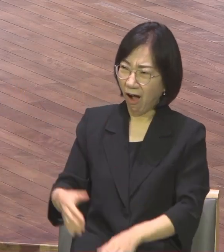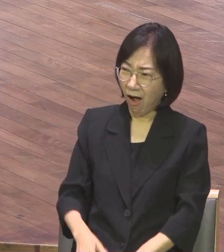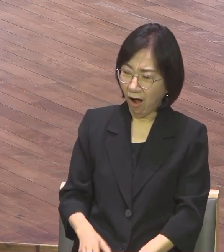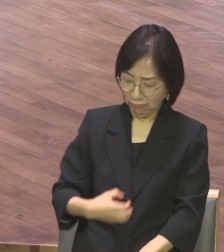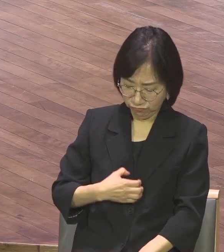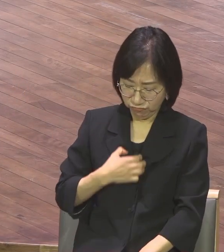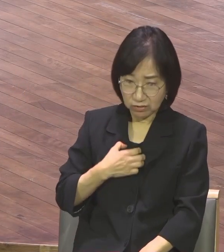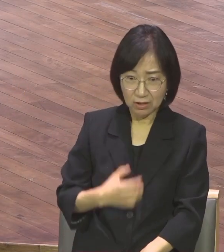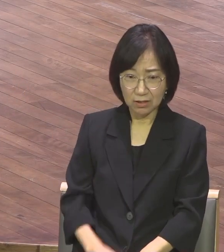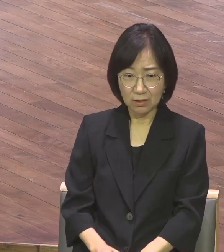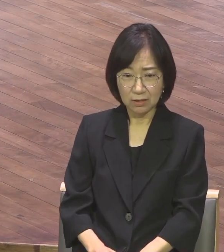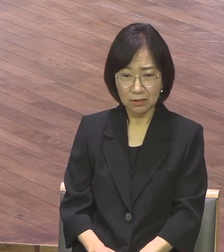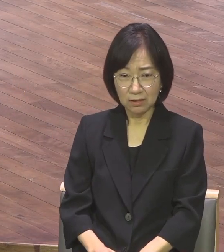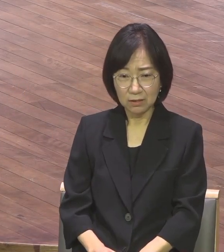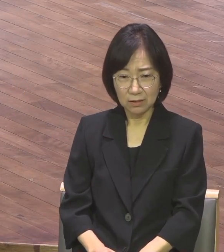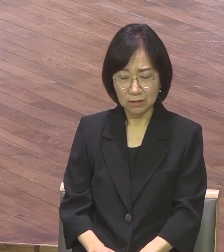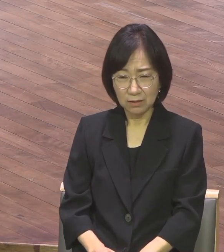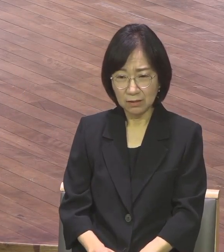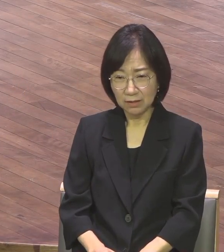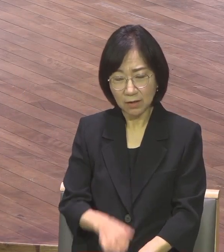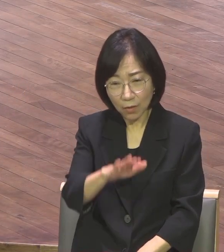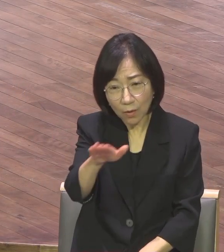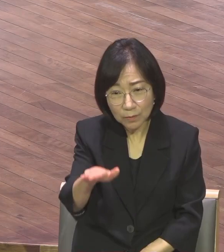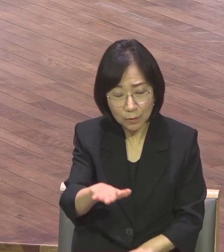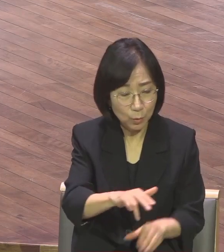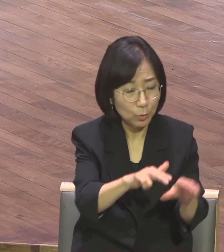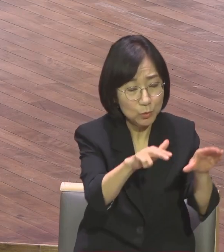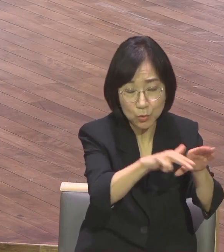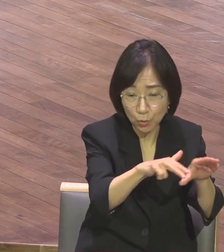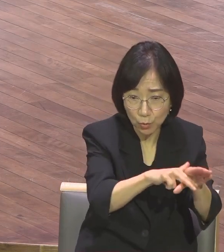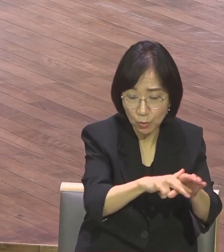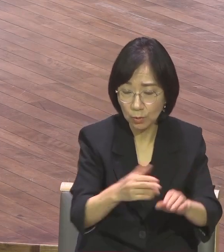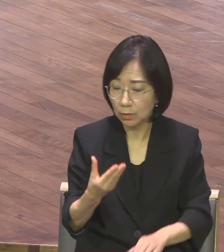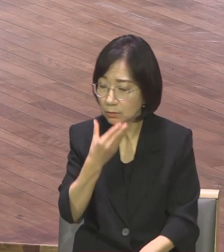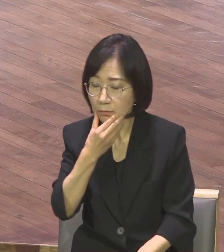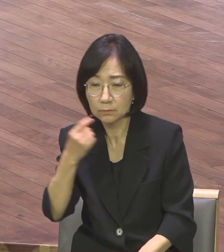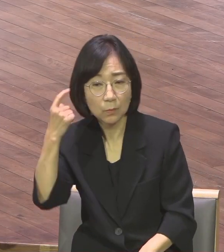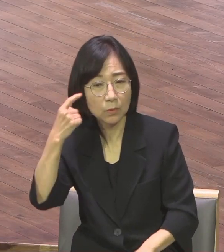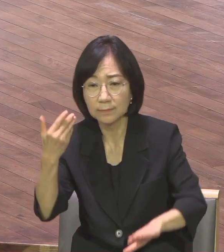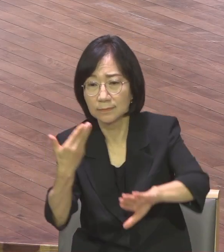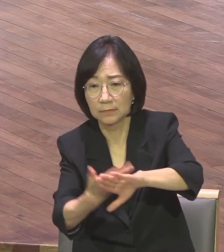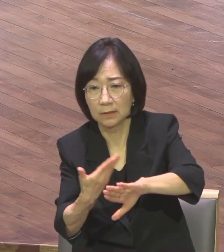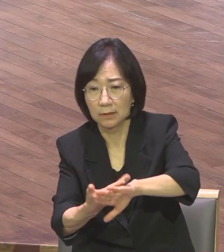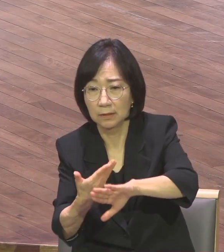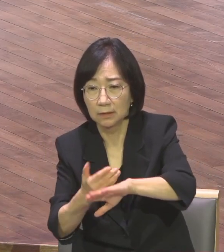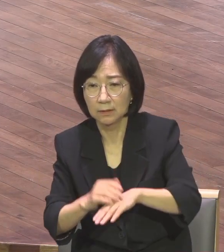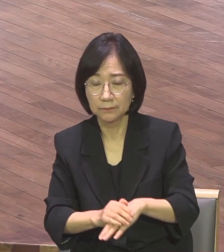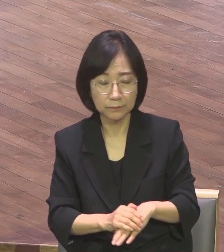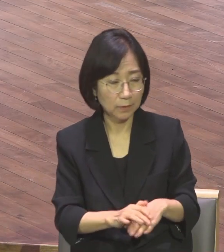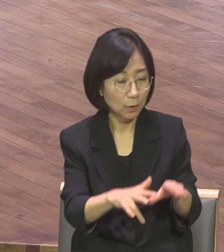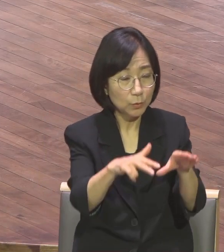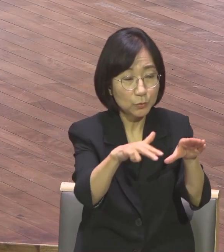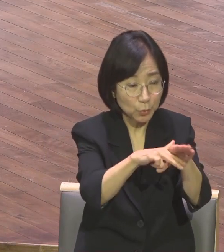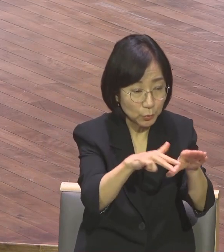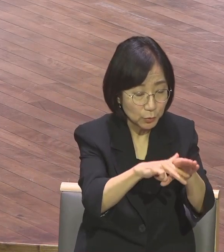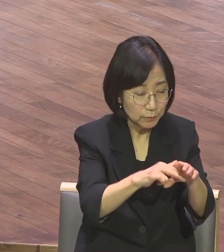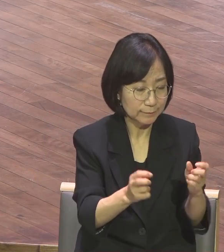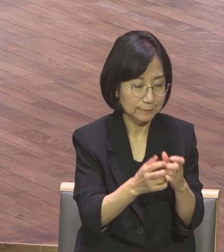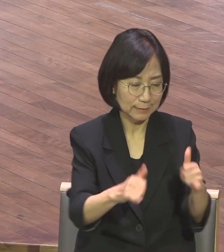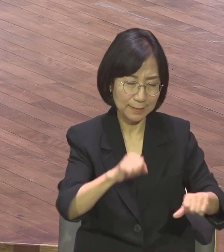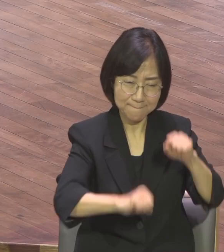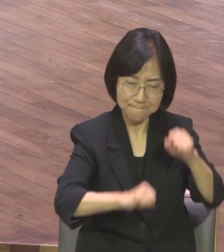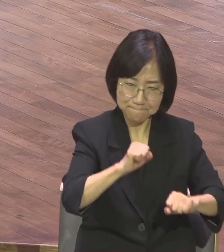종교와 복음의 차이를 여러분이 잘 알고 있어야 됩니다. 종교는 인간의 행위를 강조합니다.